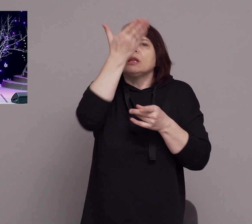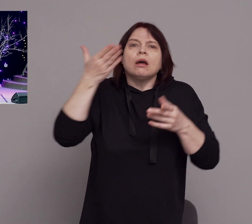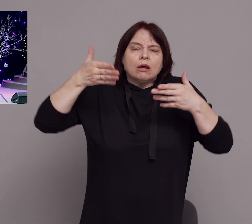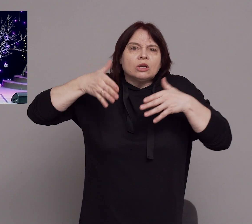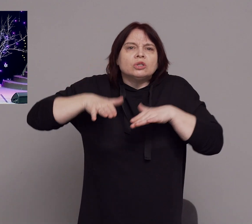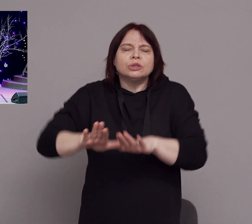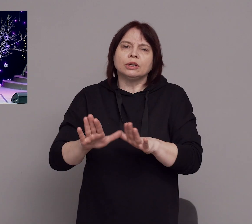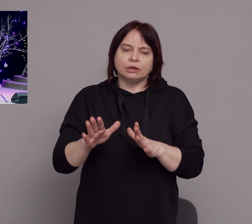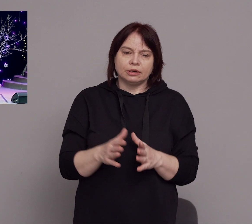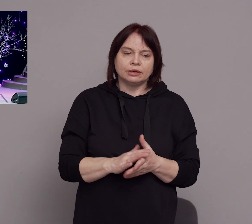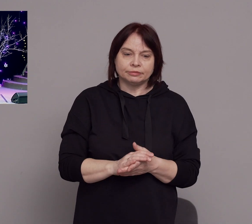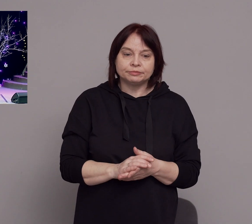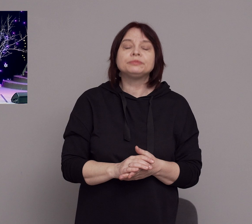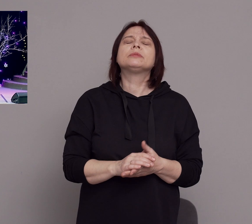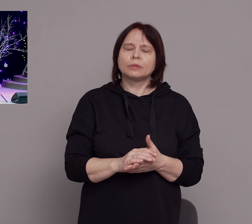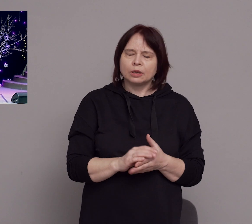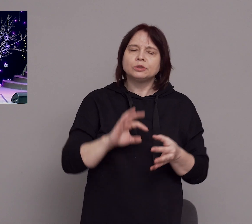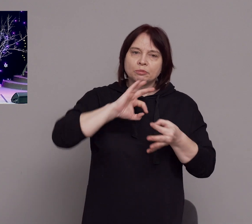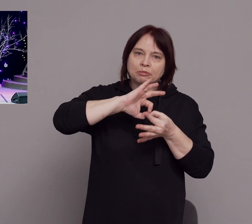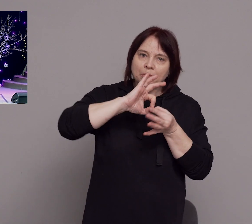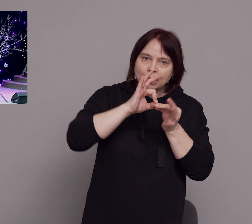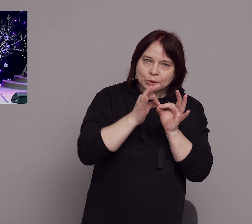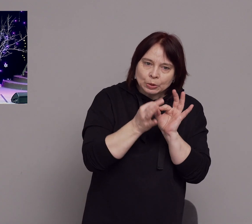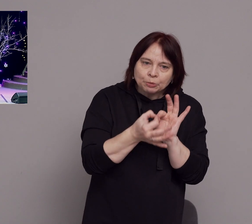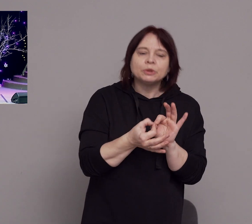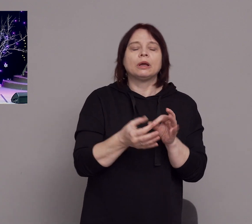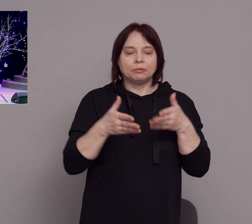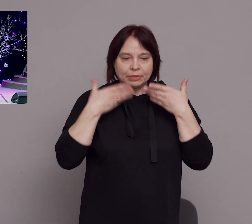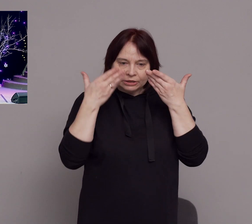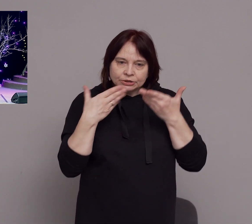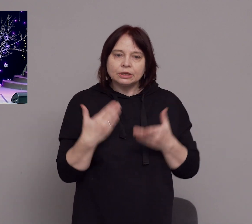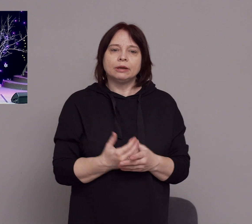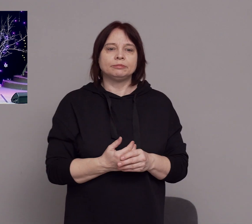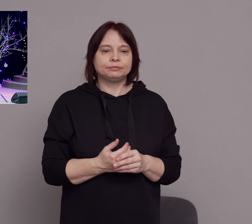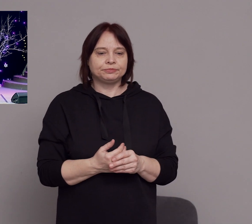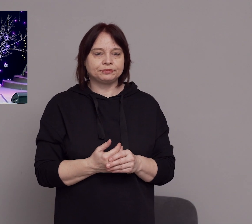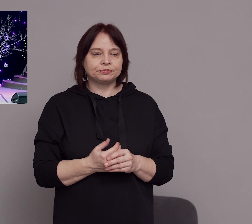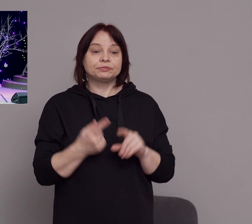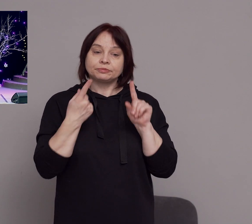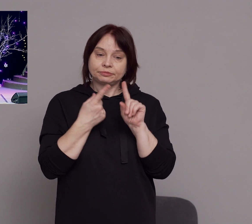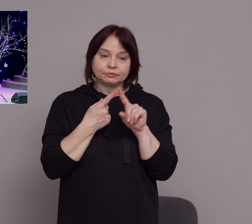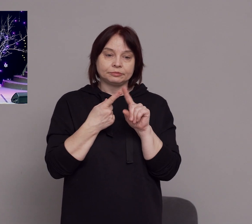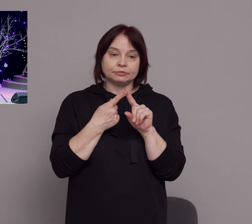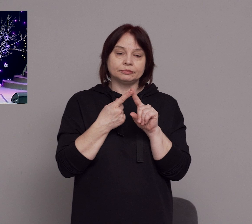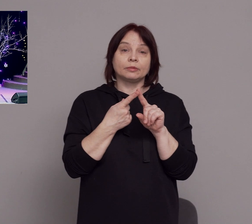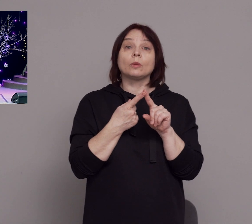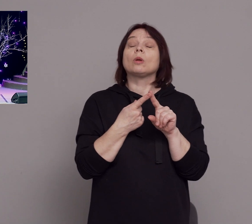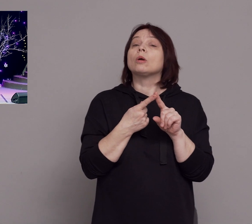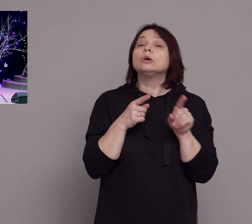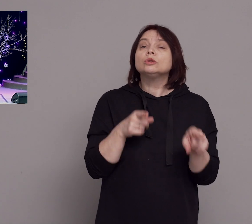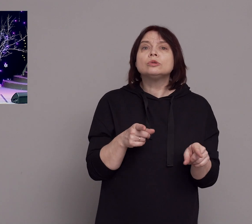здесь говорится. И затем мы перейдем к применению, что этот текст значит для нас. Первый вопрос, что этот